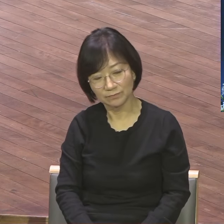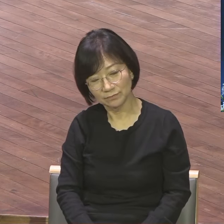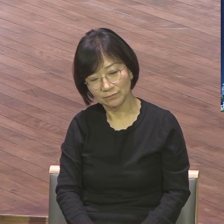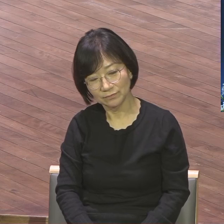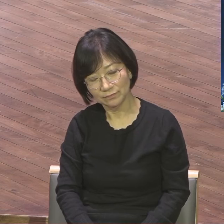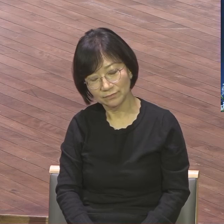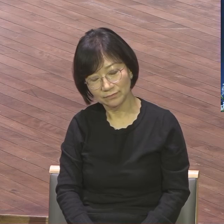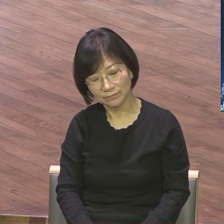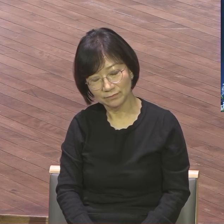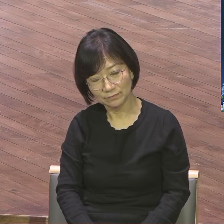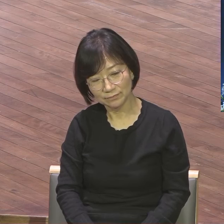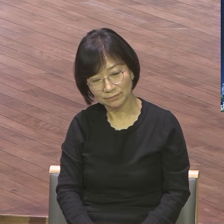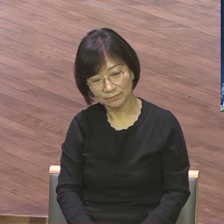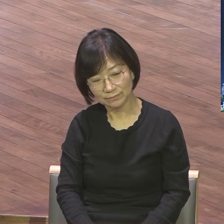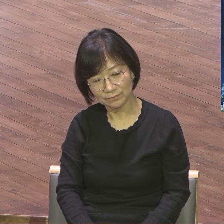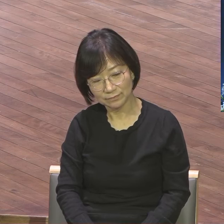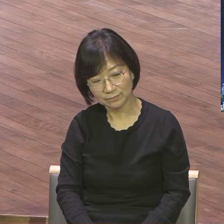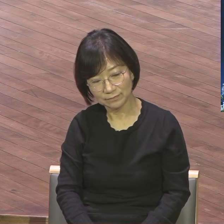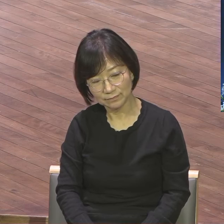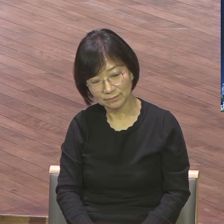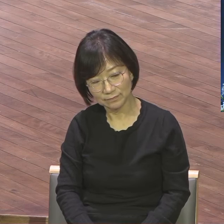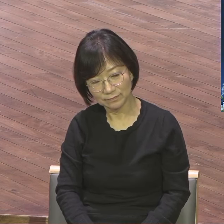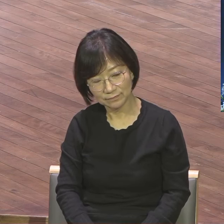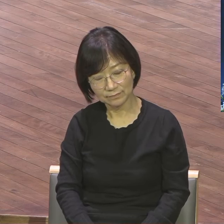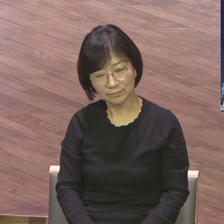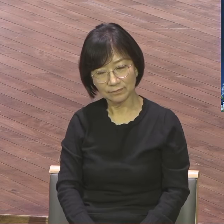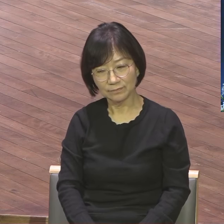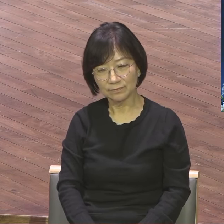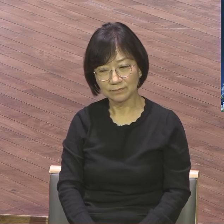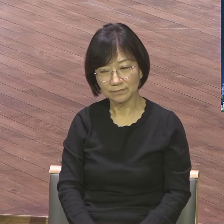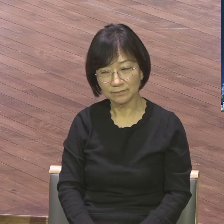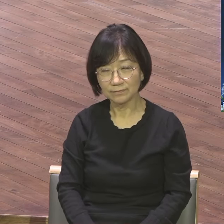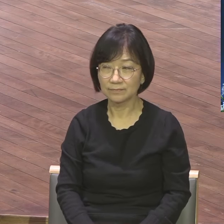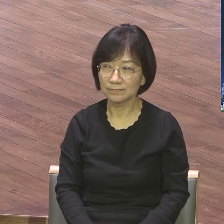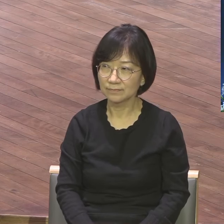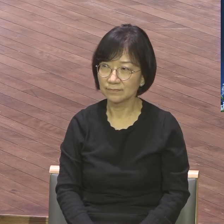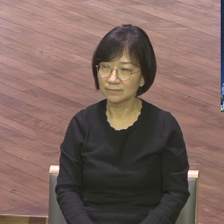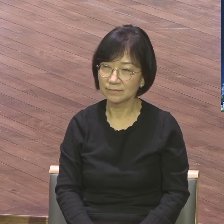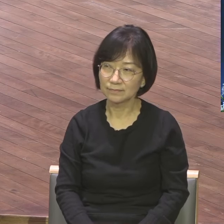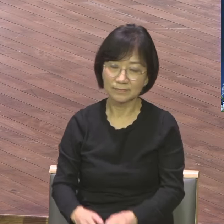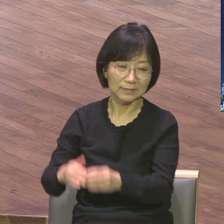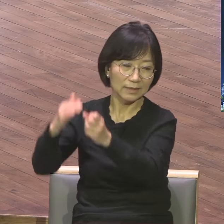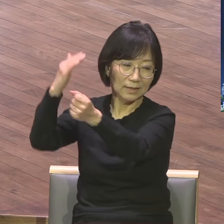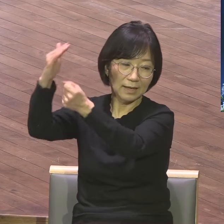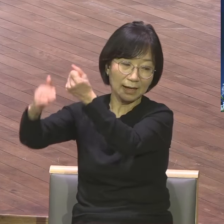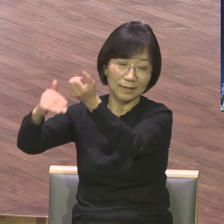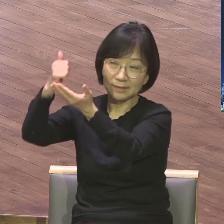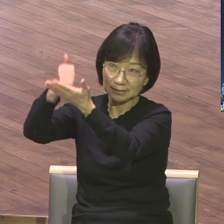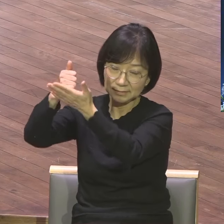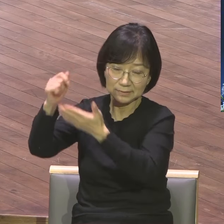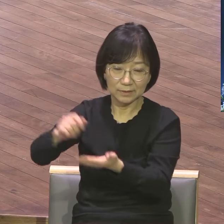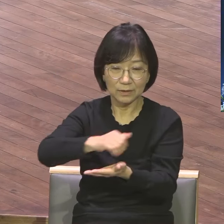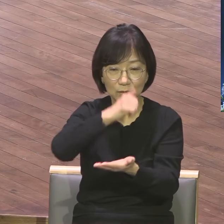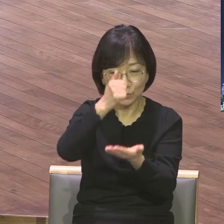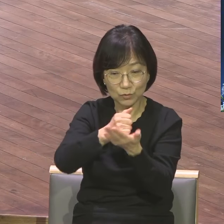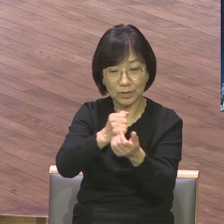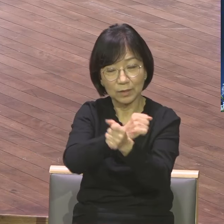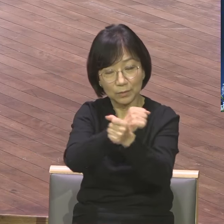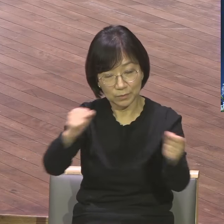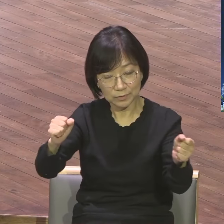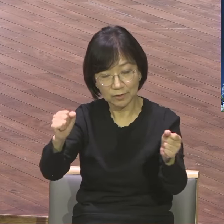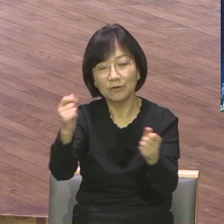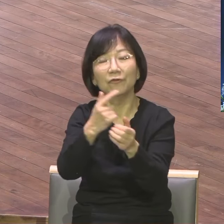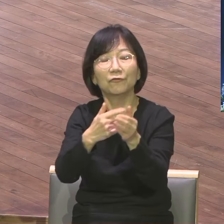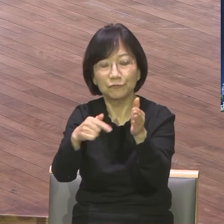해야 됩니까? 하나님은 그것을 해결하기 위해서 7월 15일, 7월 10 대속죄일을